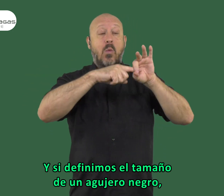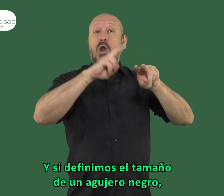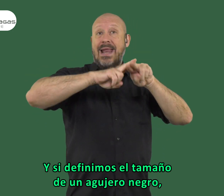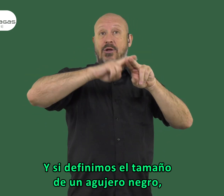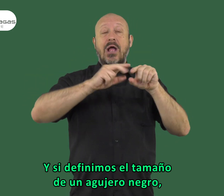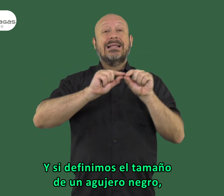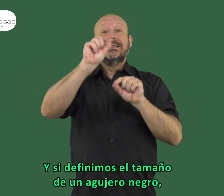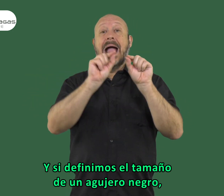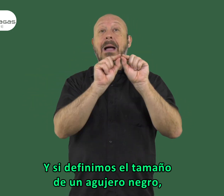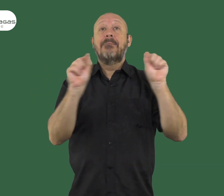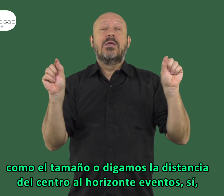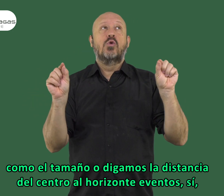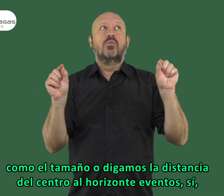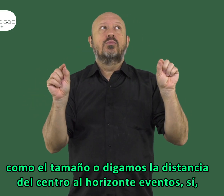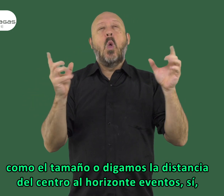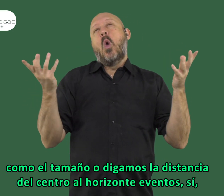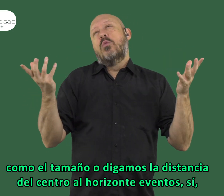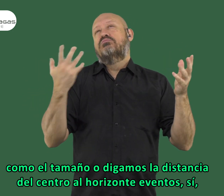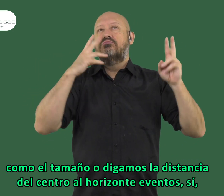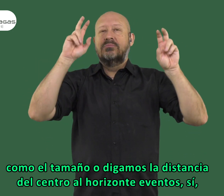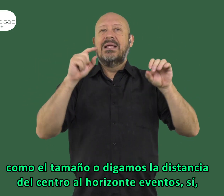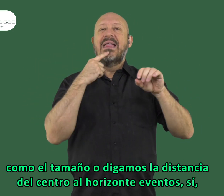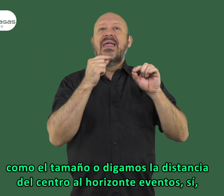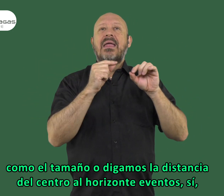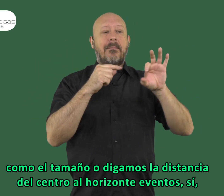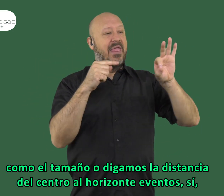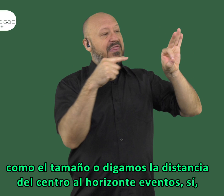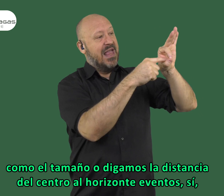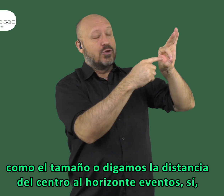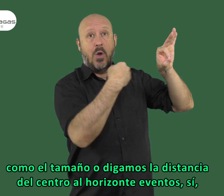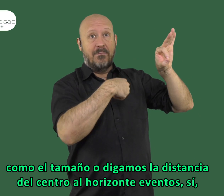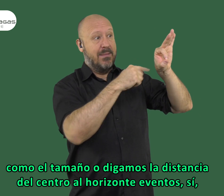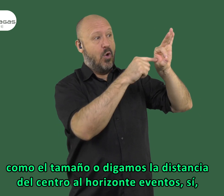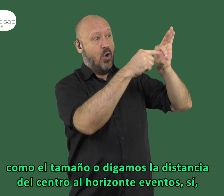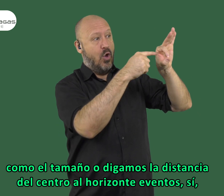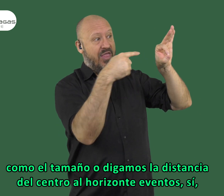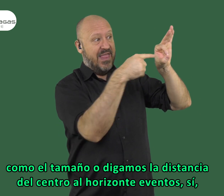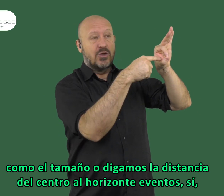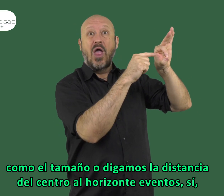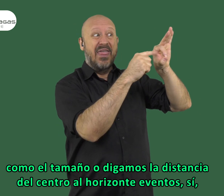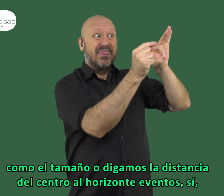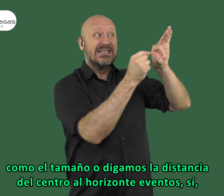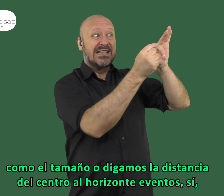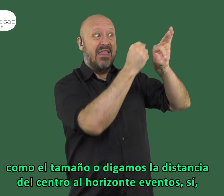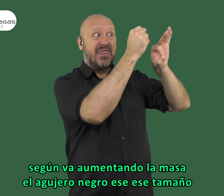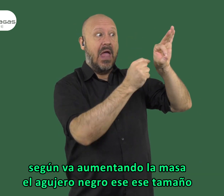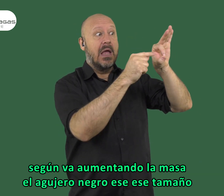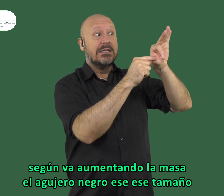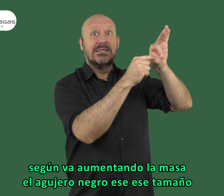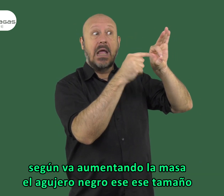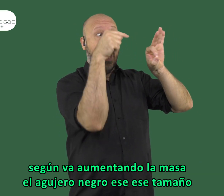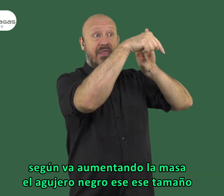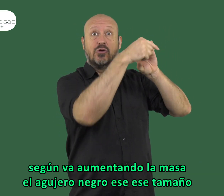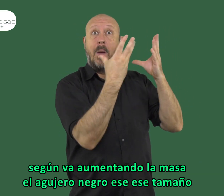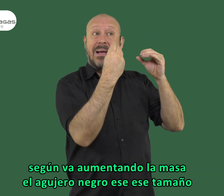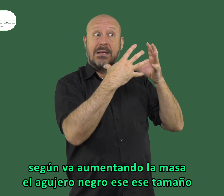definimos el tamaño de un agujero negro como el tamaño o, digamos, la distancia del centro al horizonte de eventos, sí,